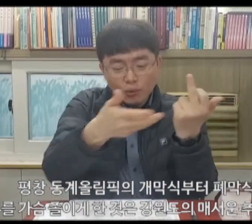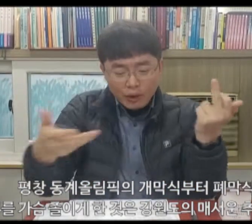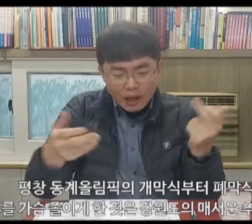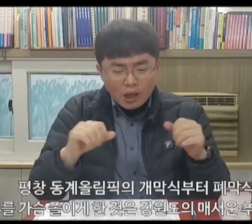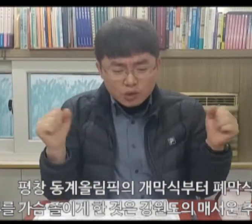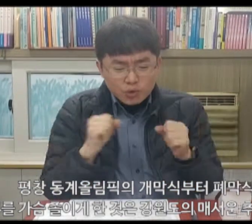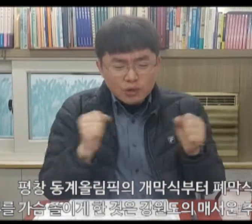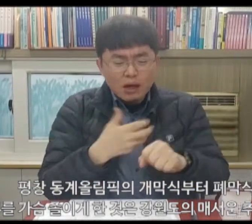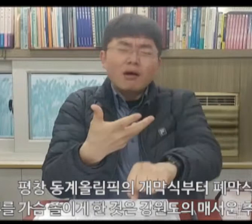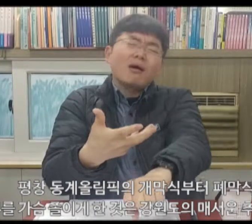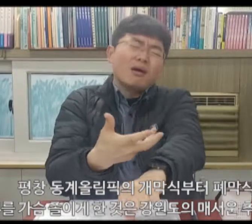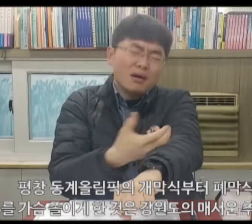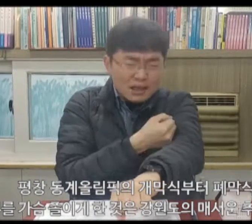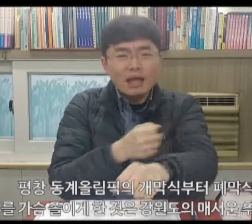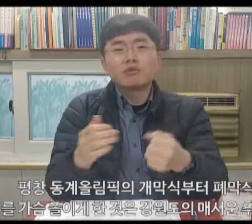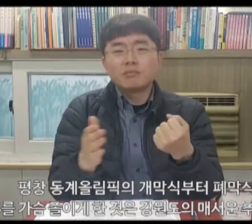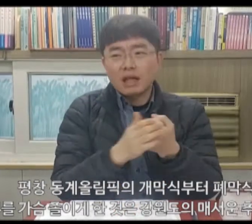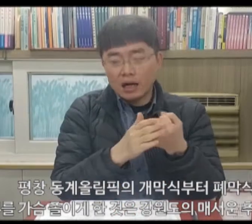강원도에 추위가 하기 때문입니다.